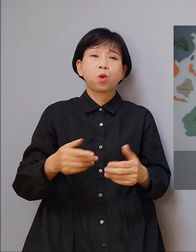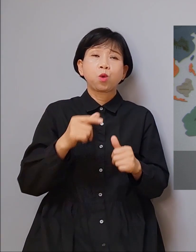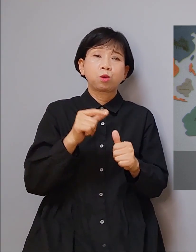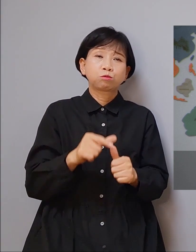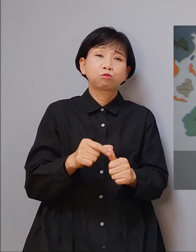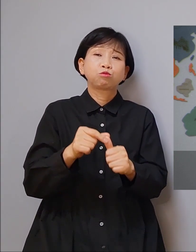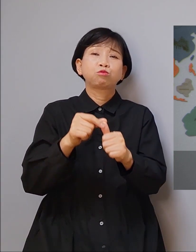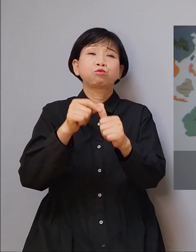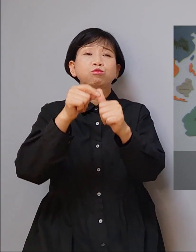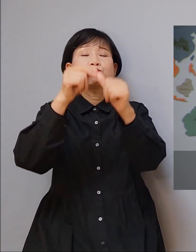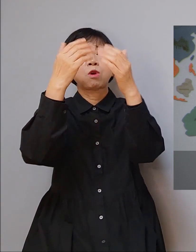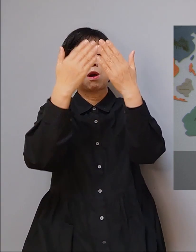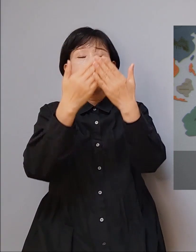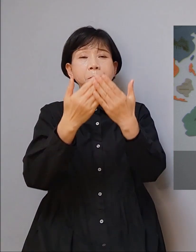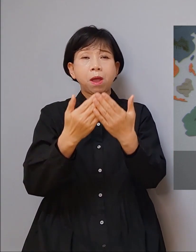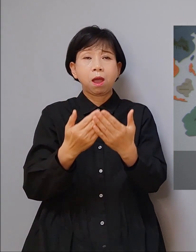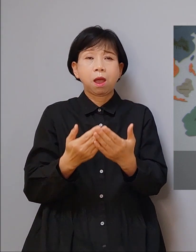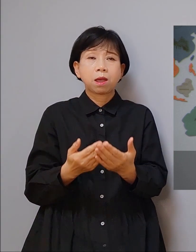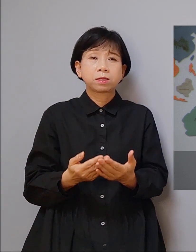주시고